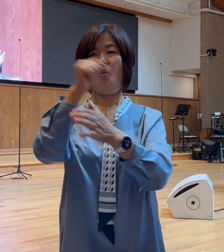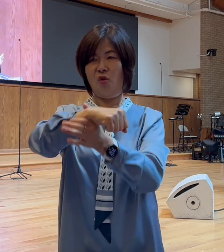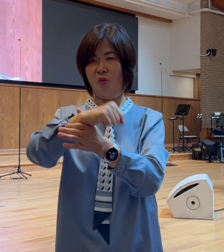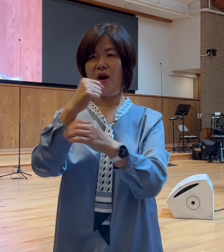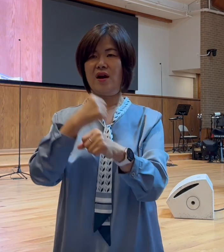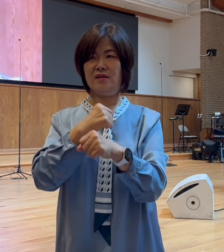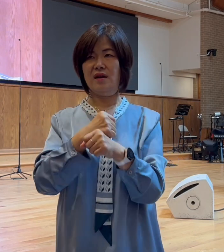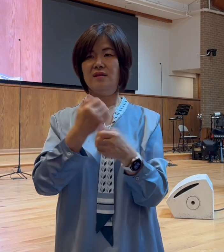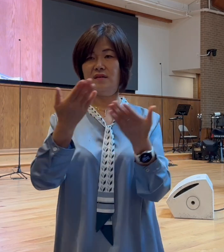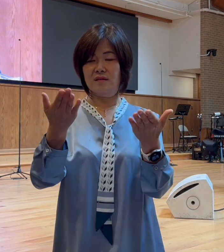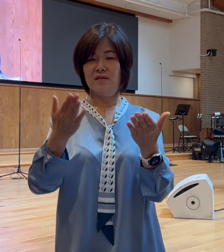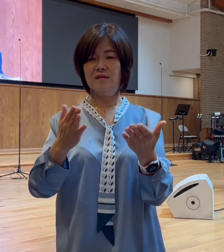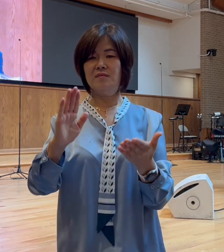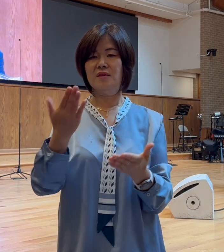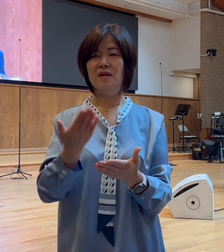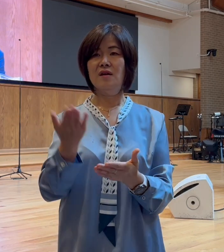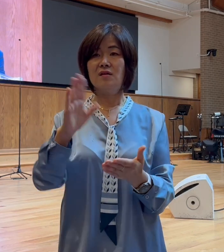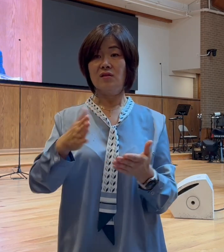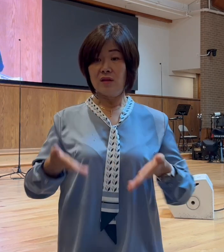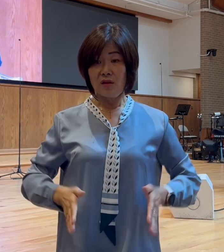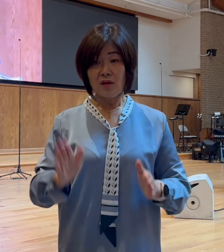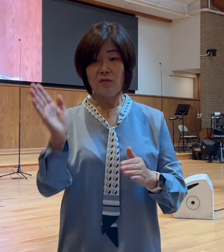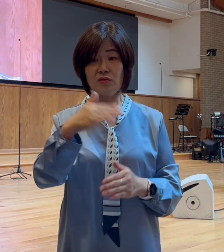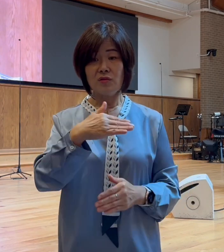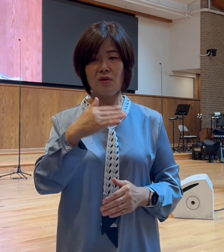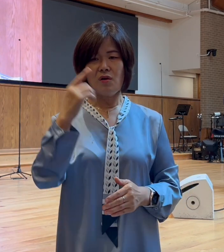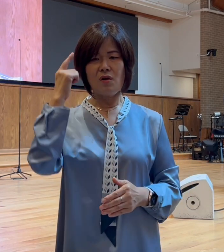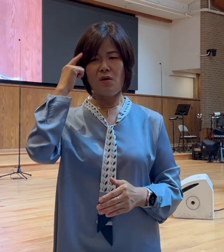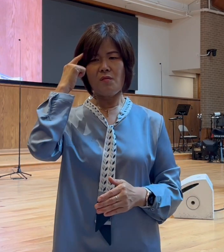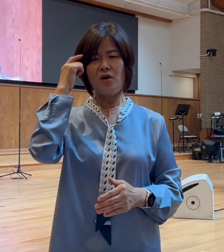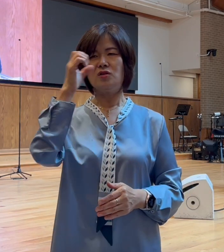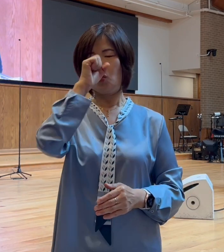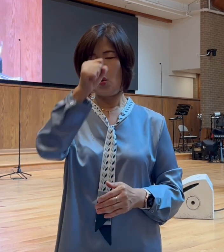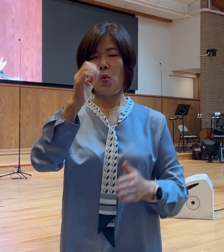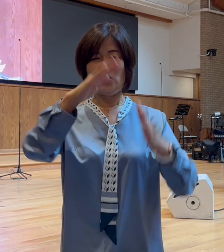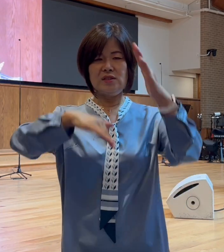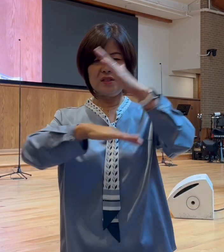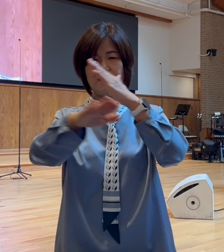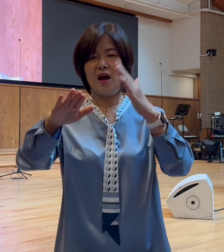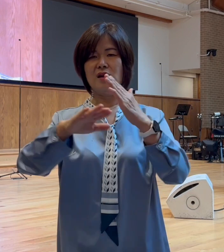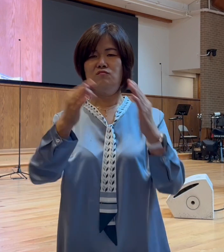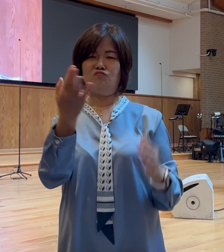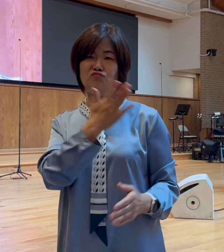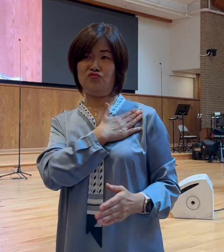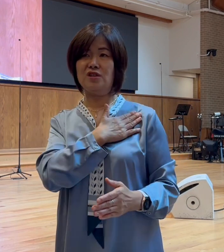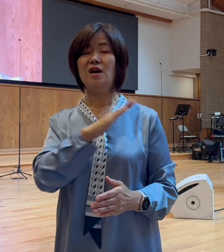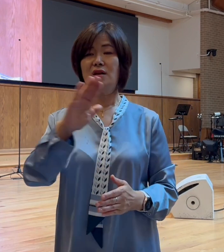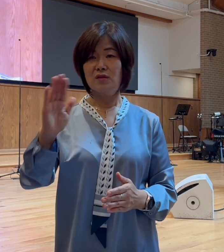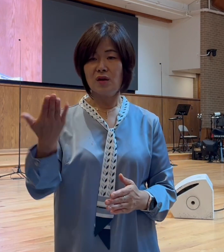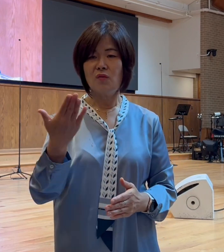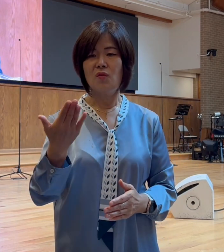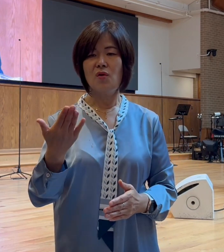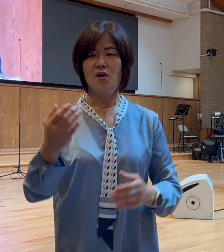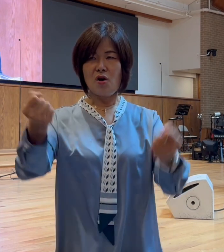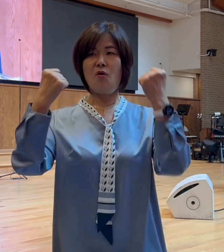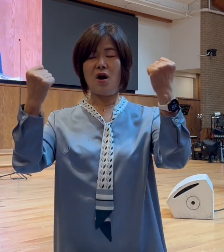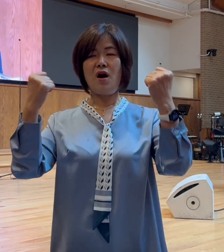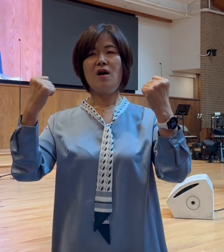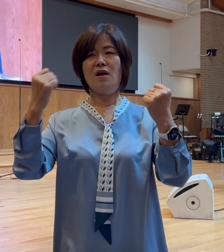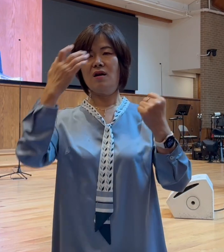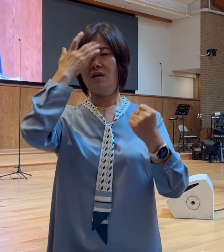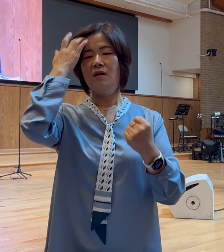것입니다. 그런데 태어났는데 머리가 좋고 집안도 부유하고 게다가